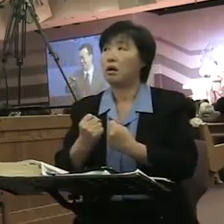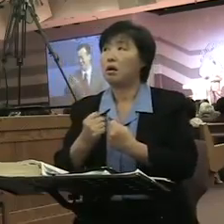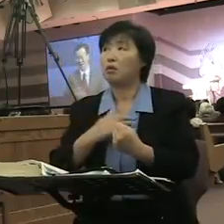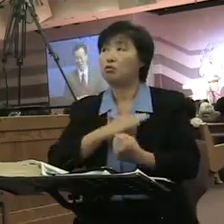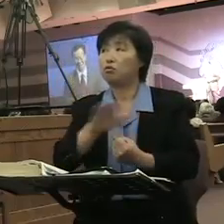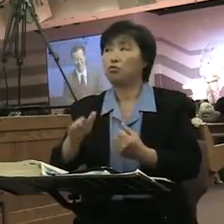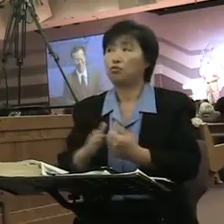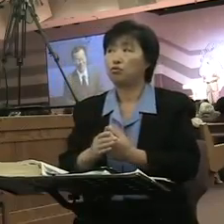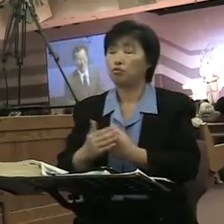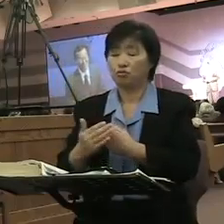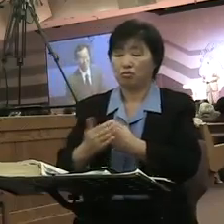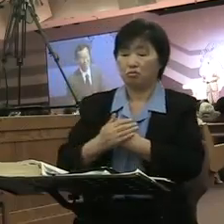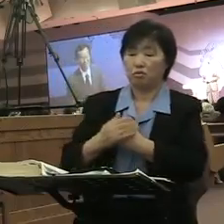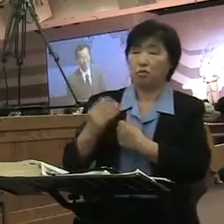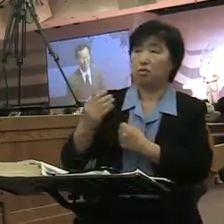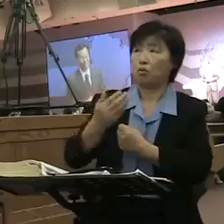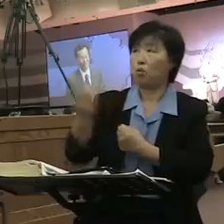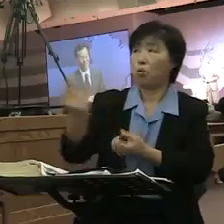와 계신 건 아닙니다.